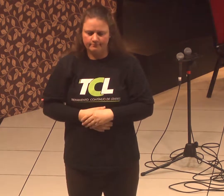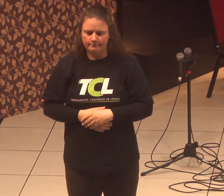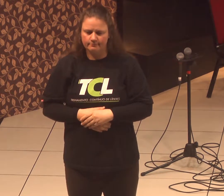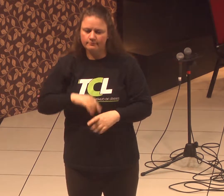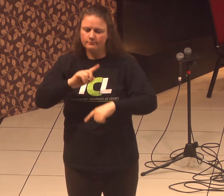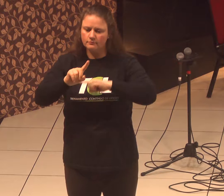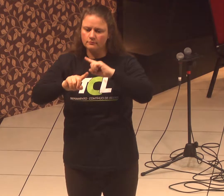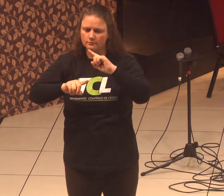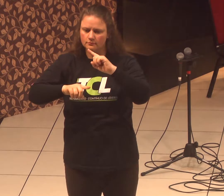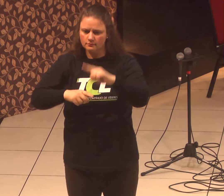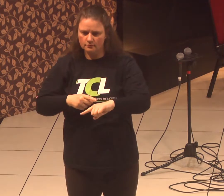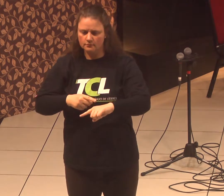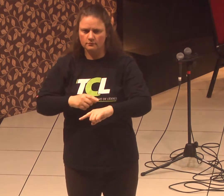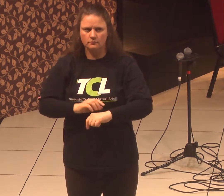depois,